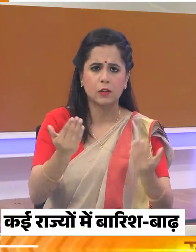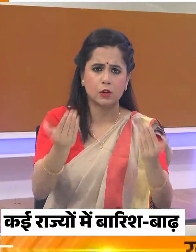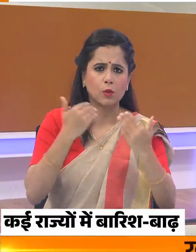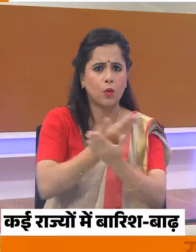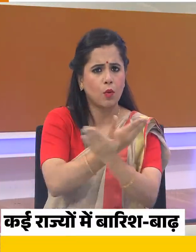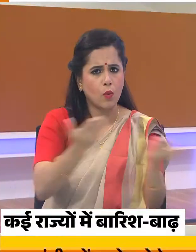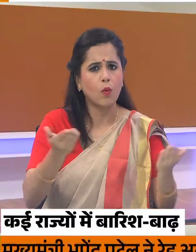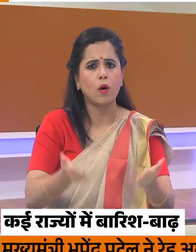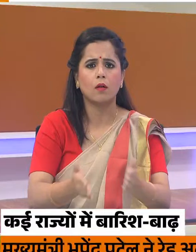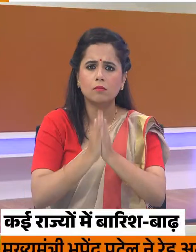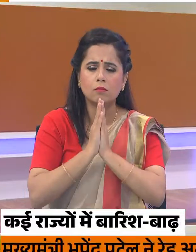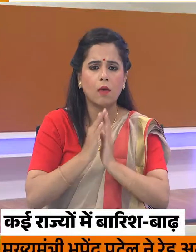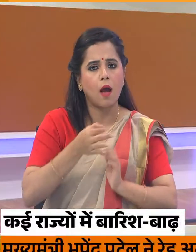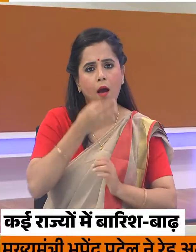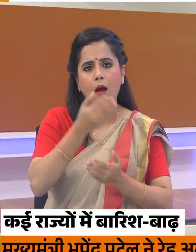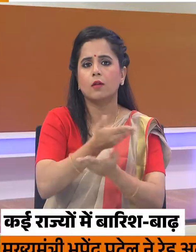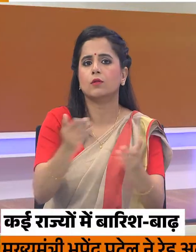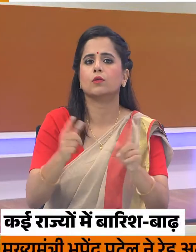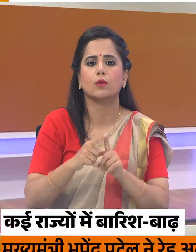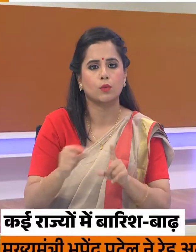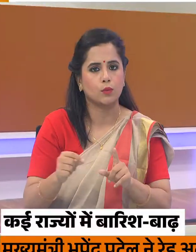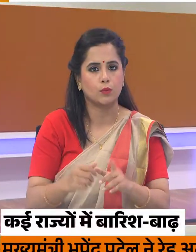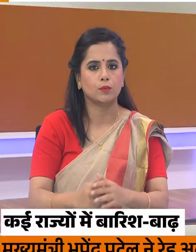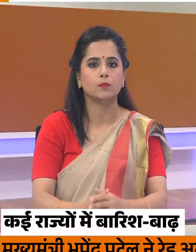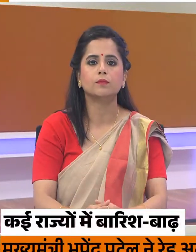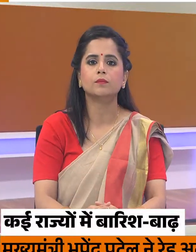भी किया आग्रह।